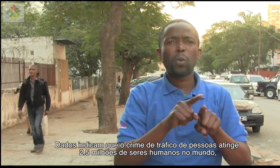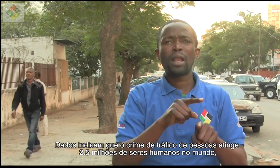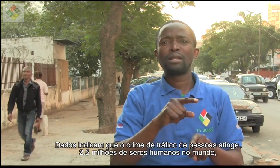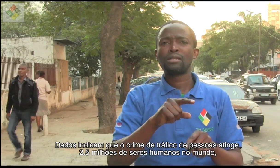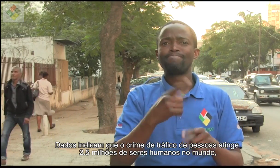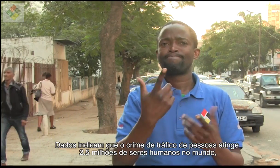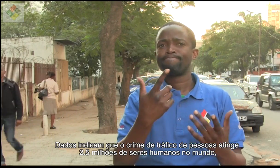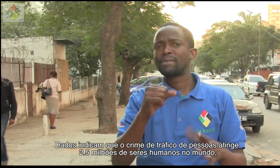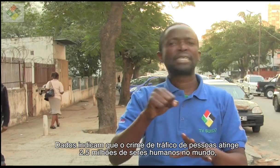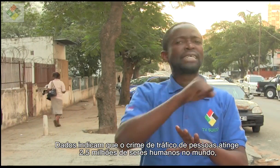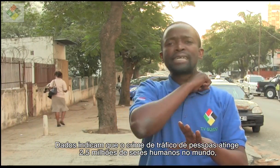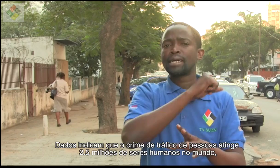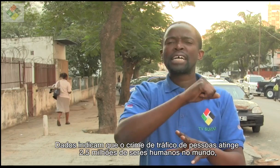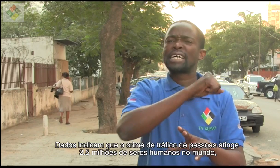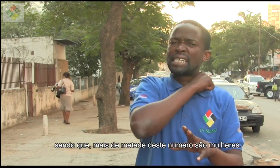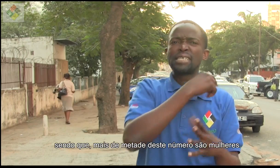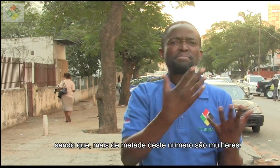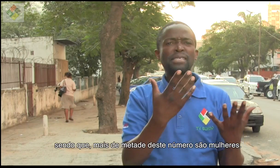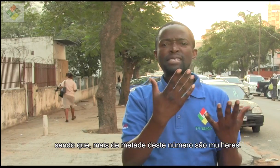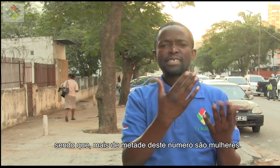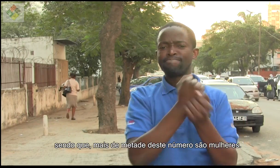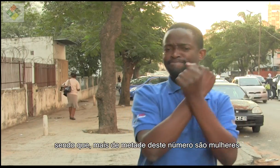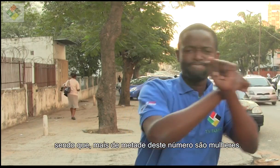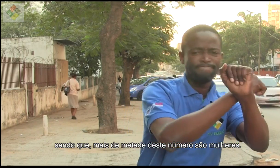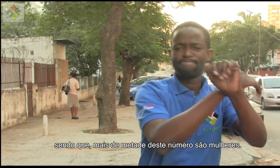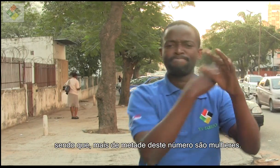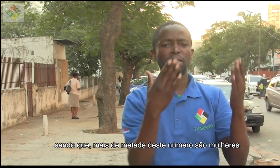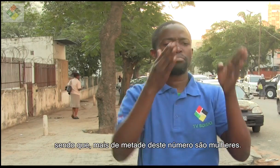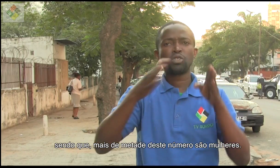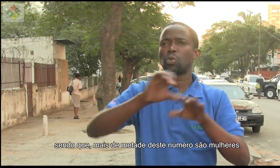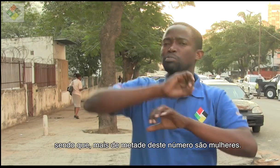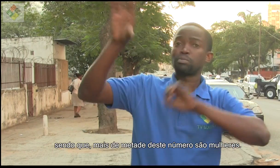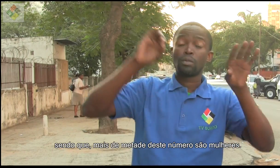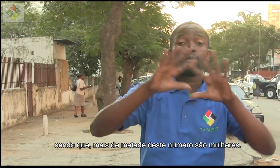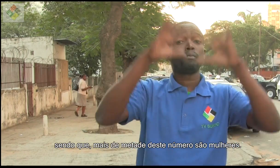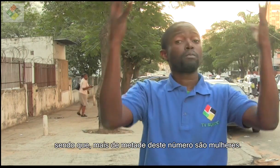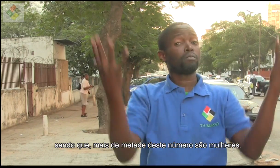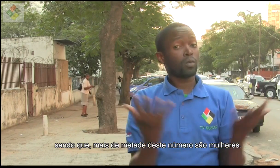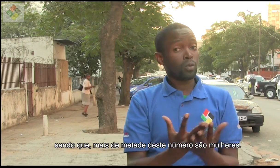milhões de seres humanos no mundo, sendo que mais de metade deste número são mulheres.